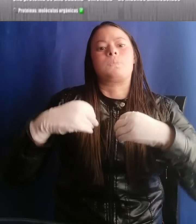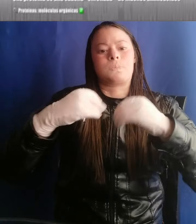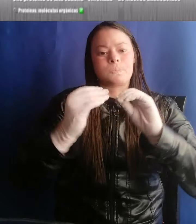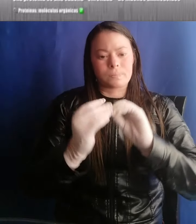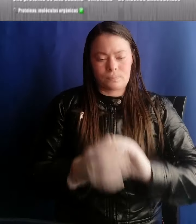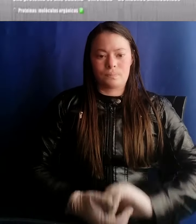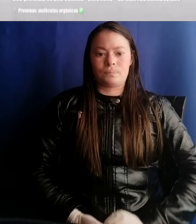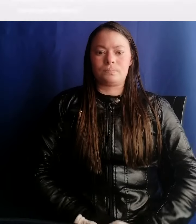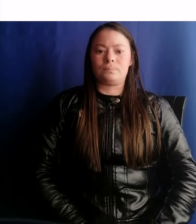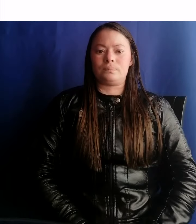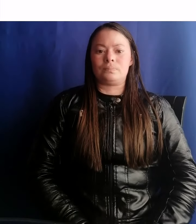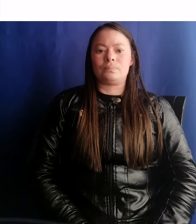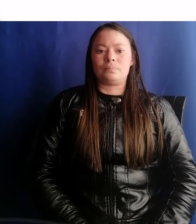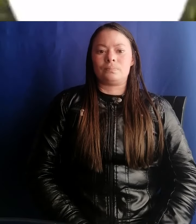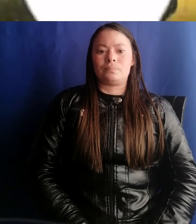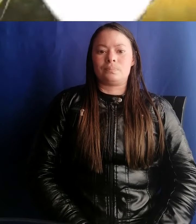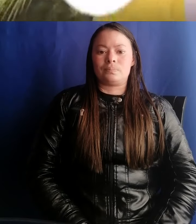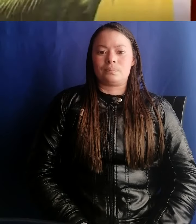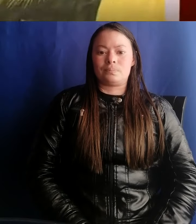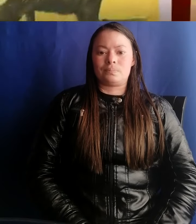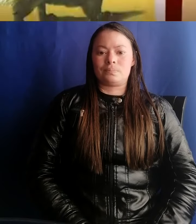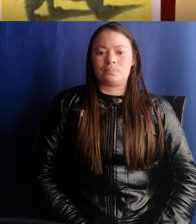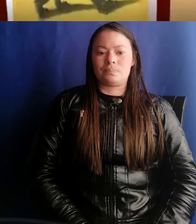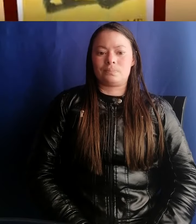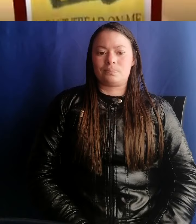plegada o doblada.